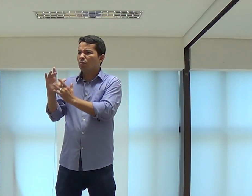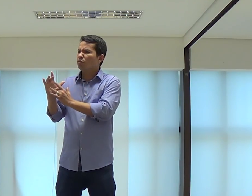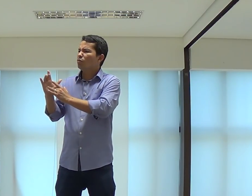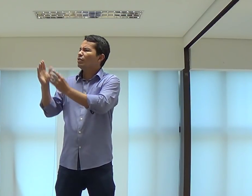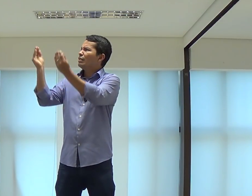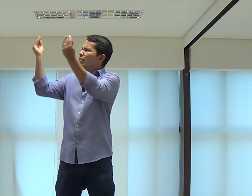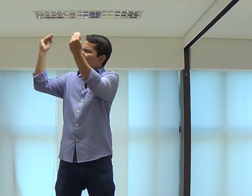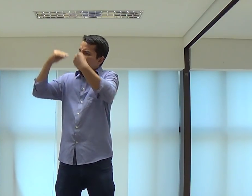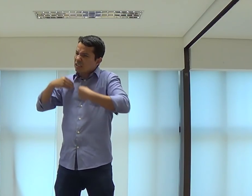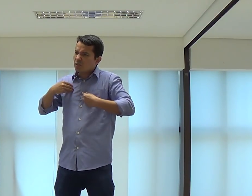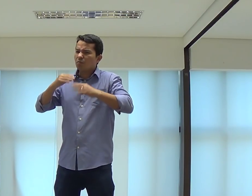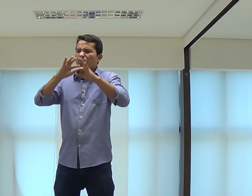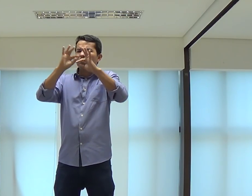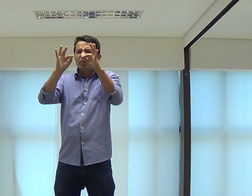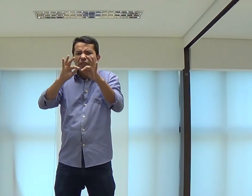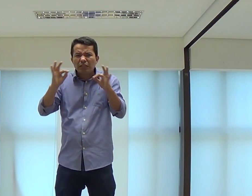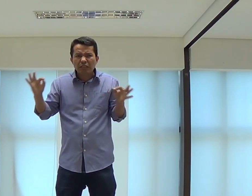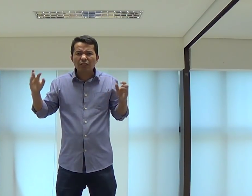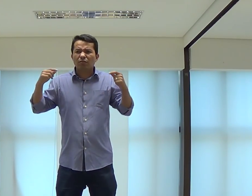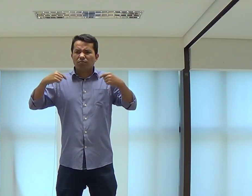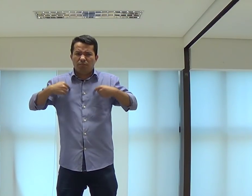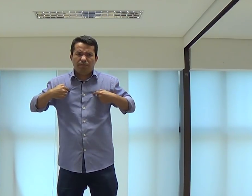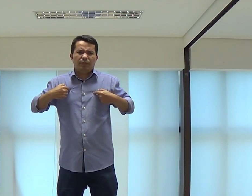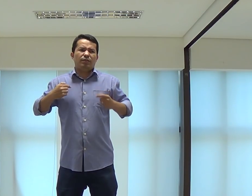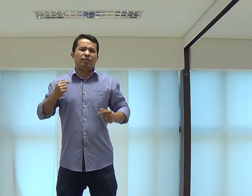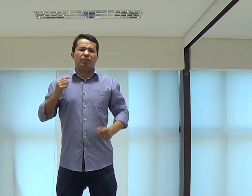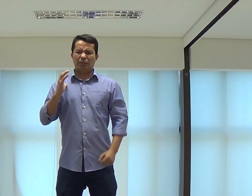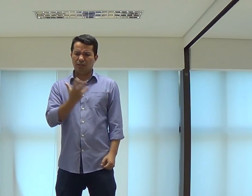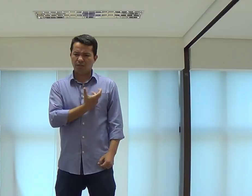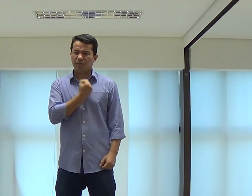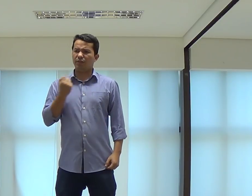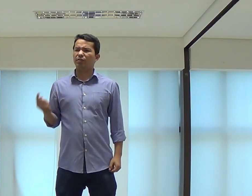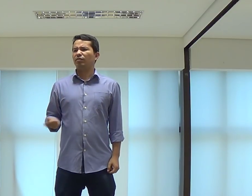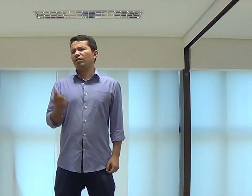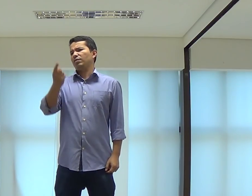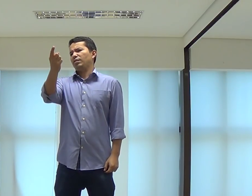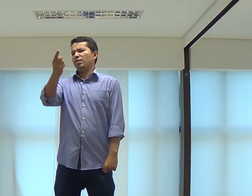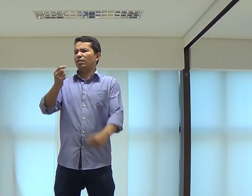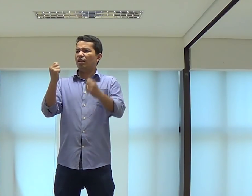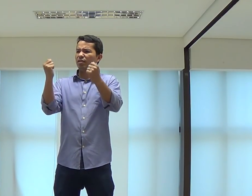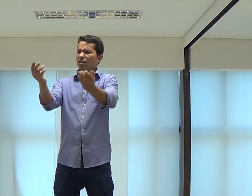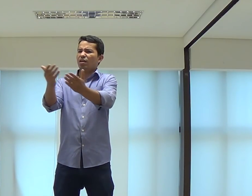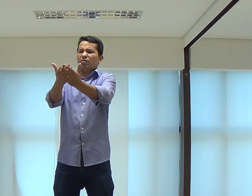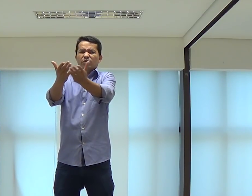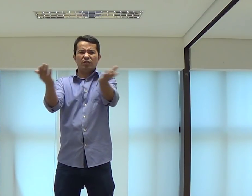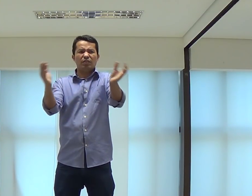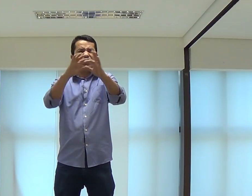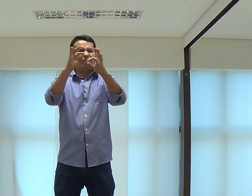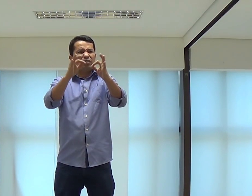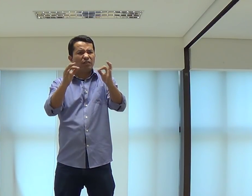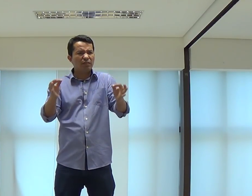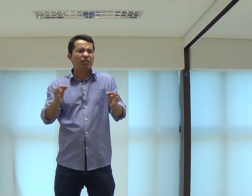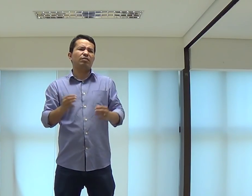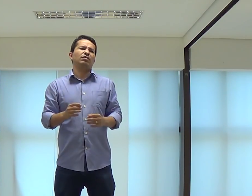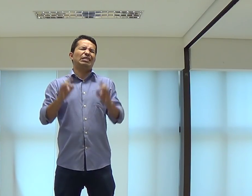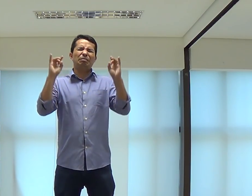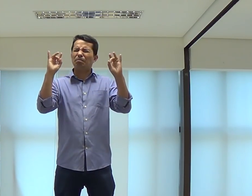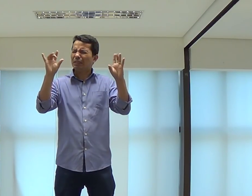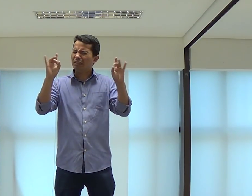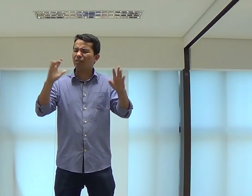Agradecer a Jesus porque ele nos deu um presente tão especial que é a salvação, que é a vida eterna, que ele te deu de